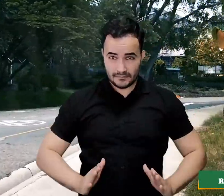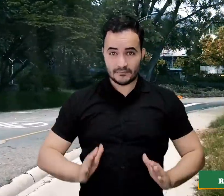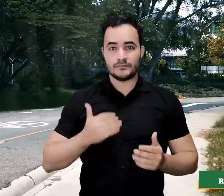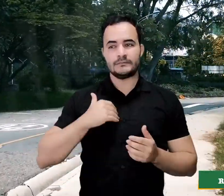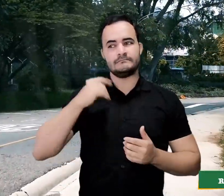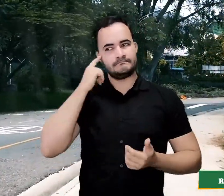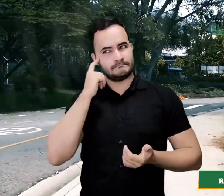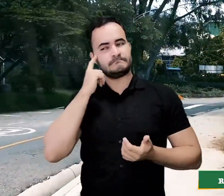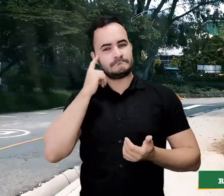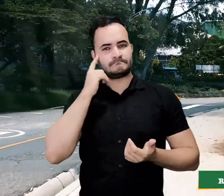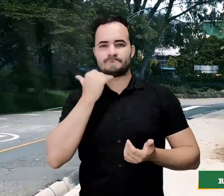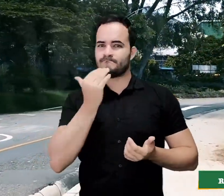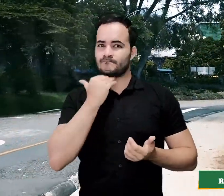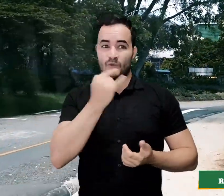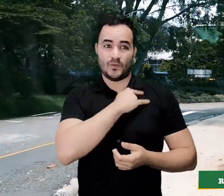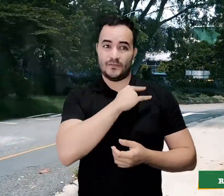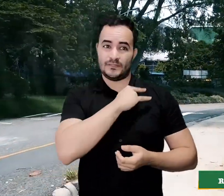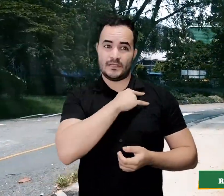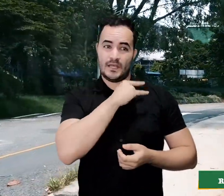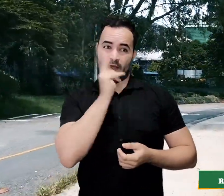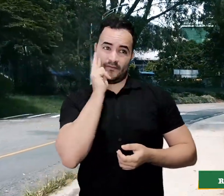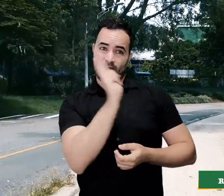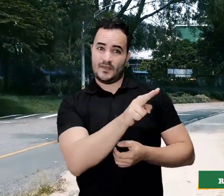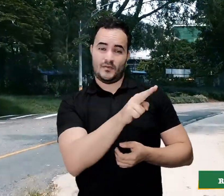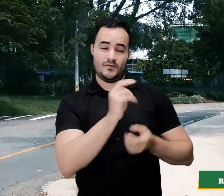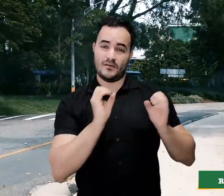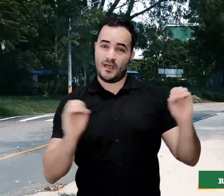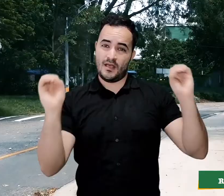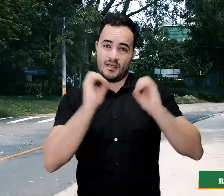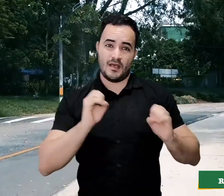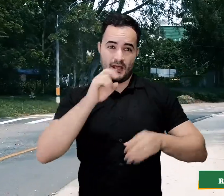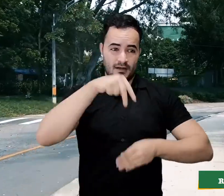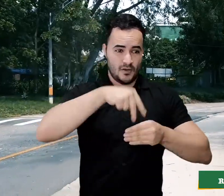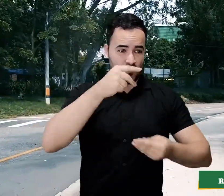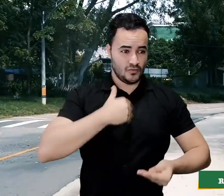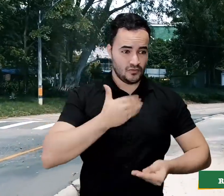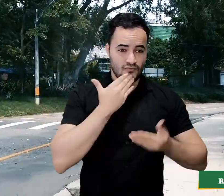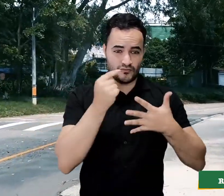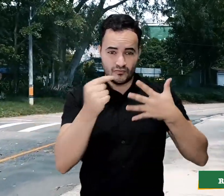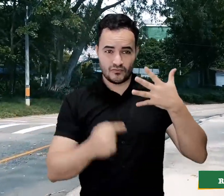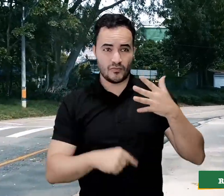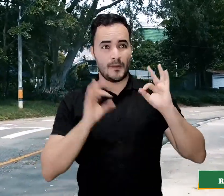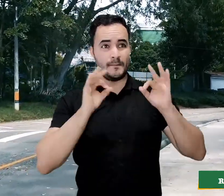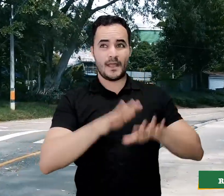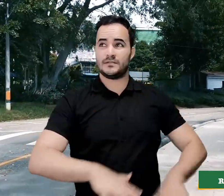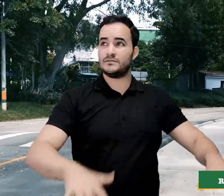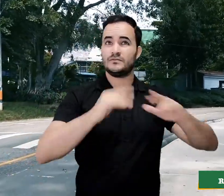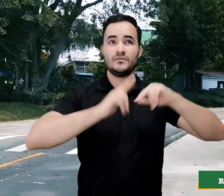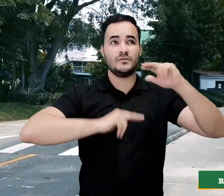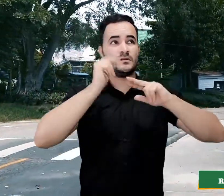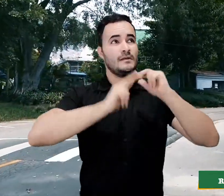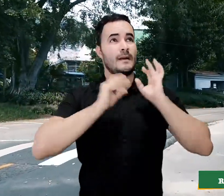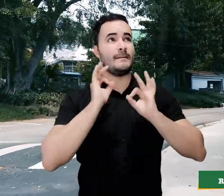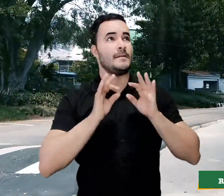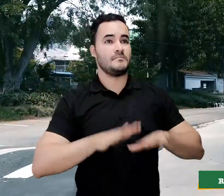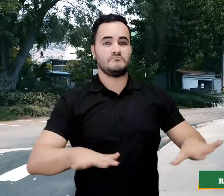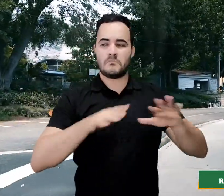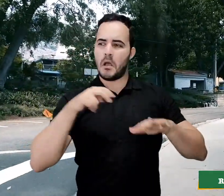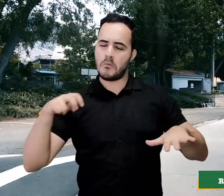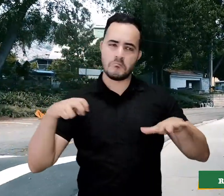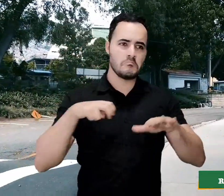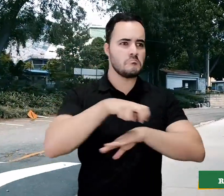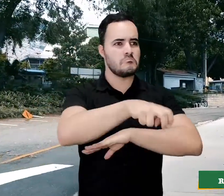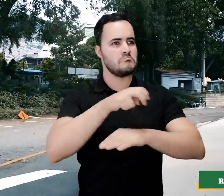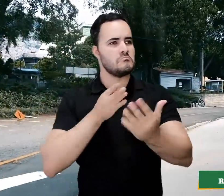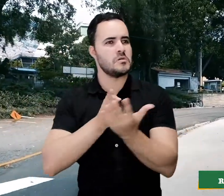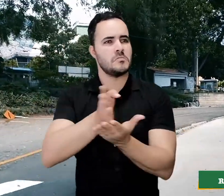la universidad no tiene los recursos como la estructura necesaria para acoger de verdad a las personas